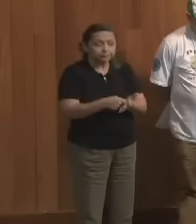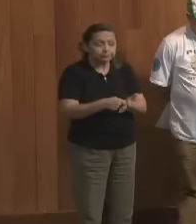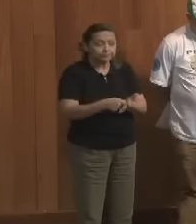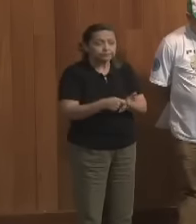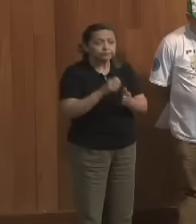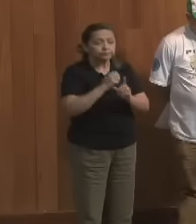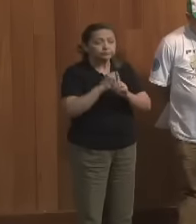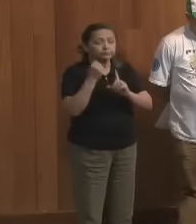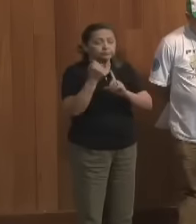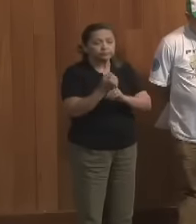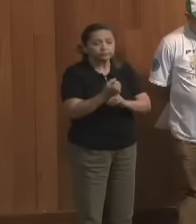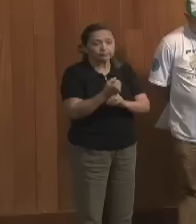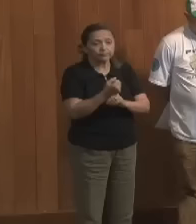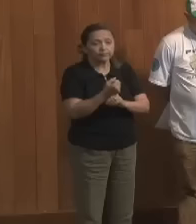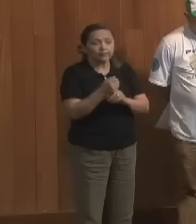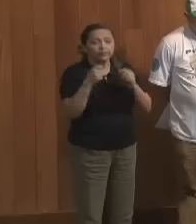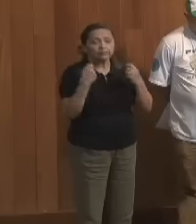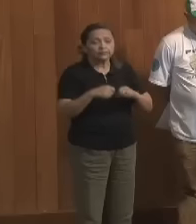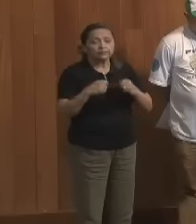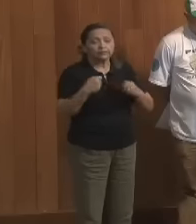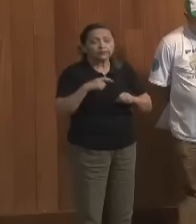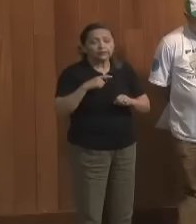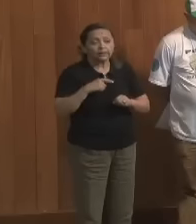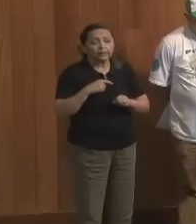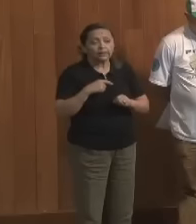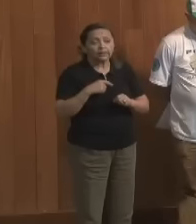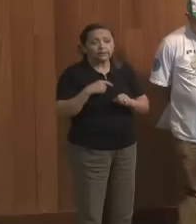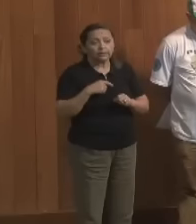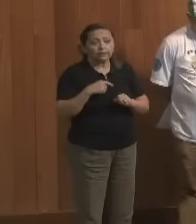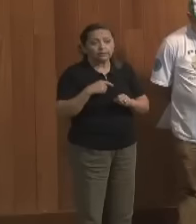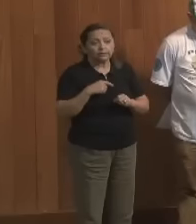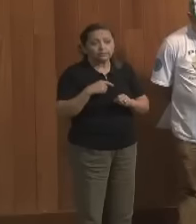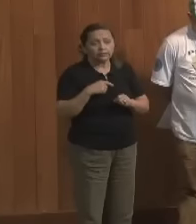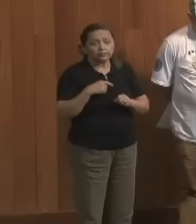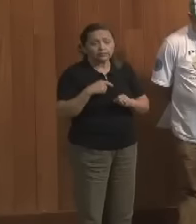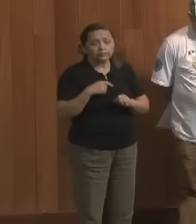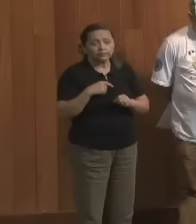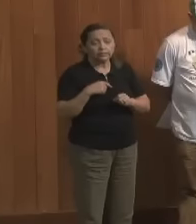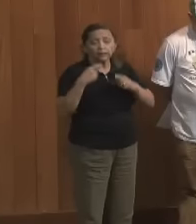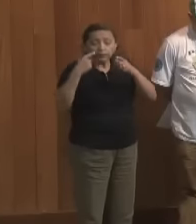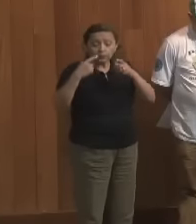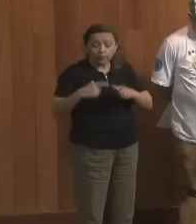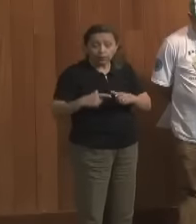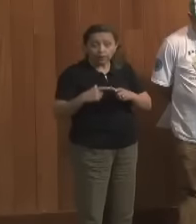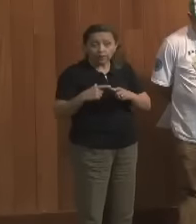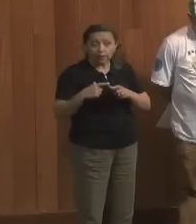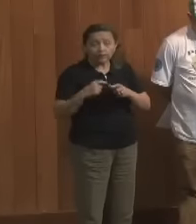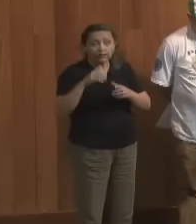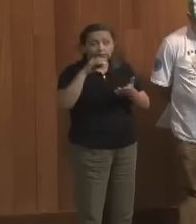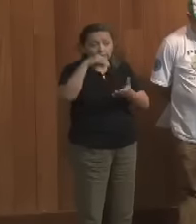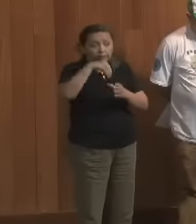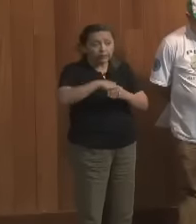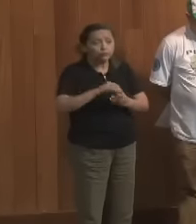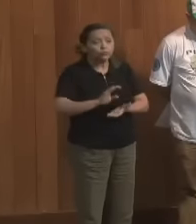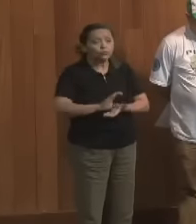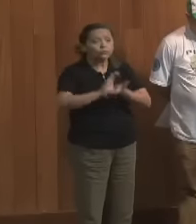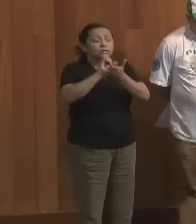a sociedade civil deve ter assento no Conselho Nacional de